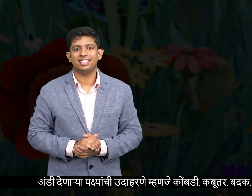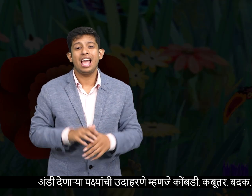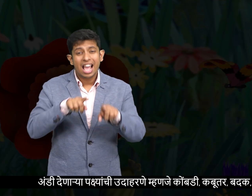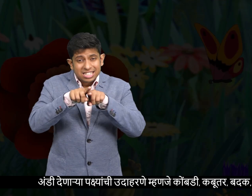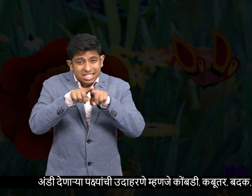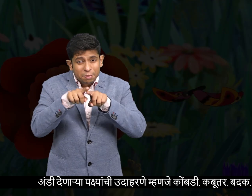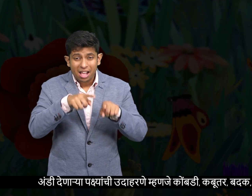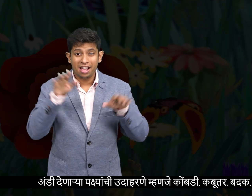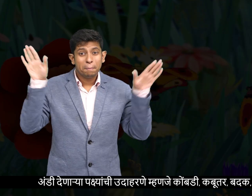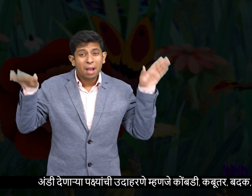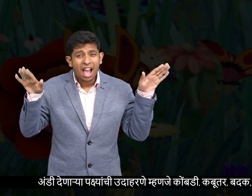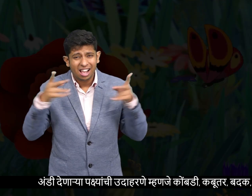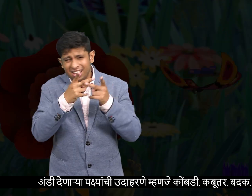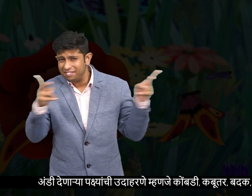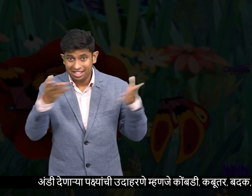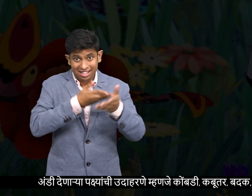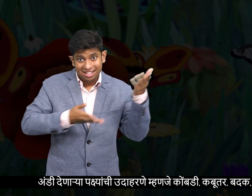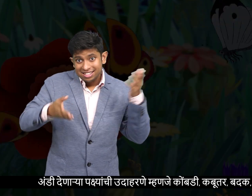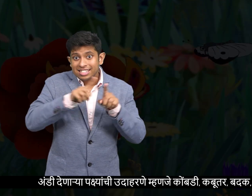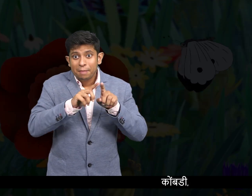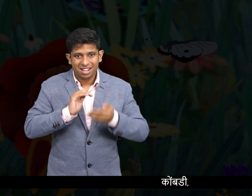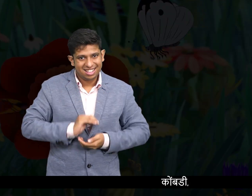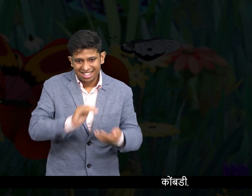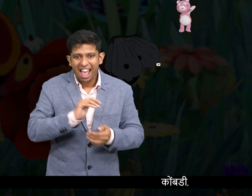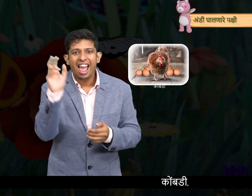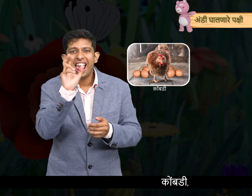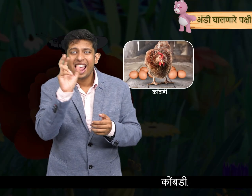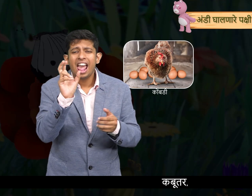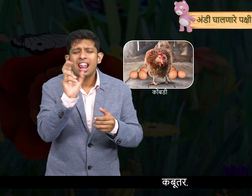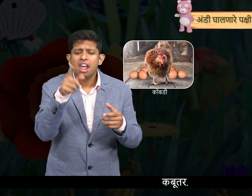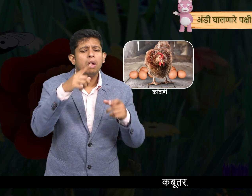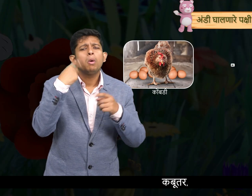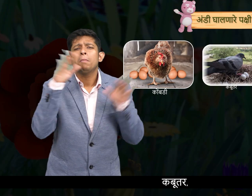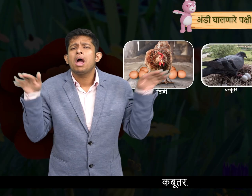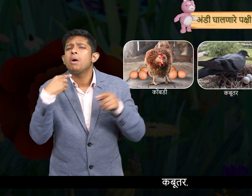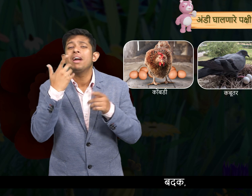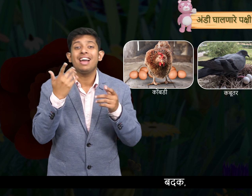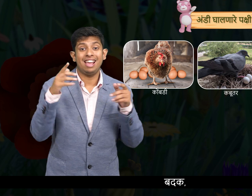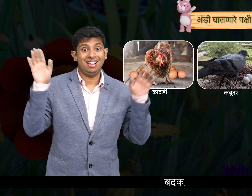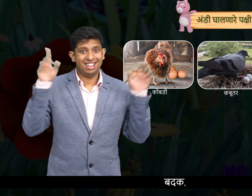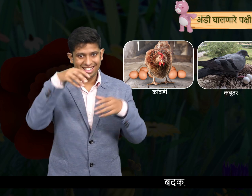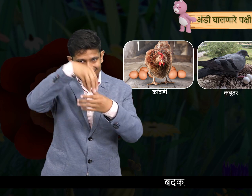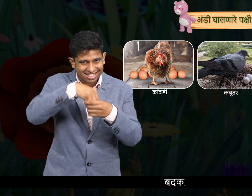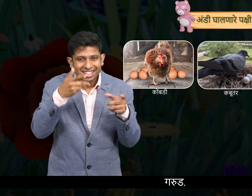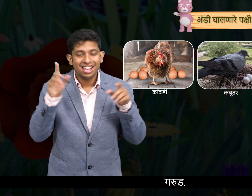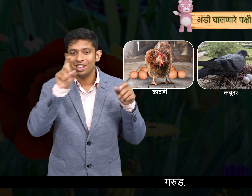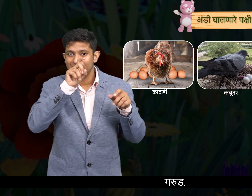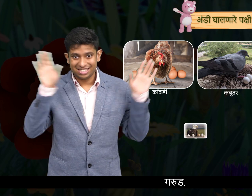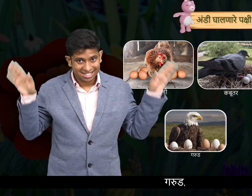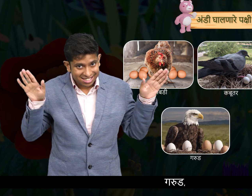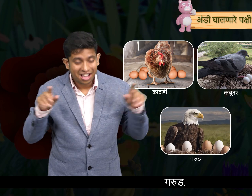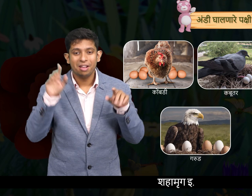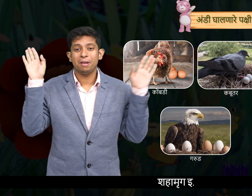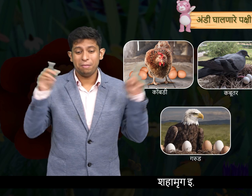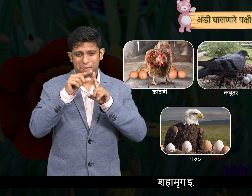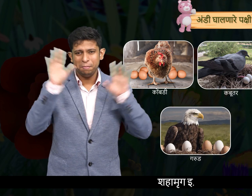अंडी देणाऱ्या पक्ष्यांची उदाहरणे म्हणजे कोंबडी, कबूतर, बदक, गरुड,